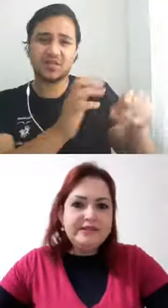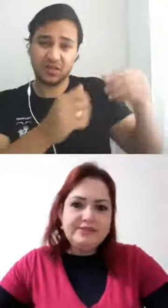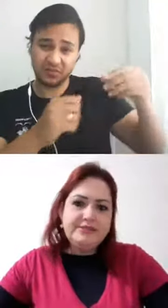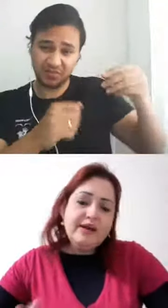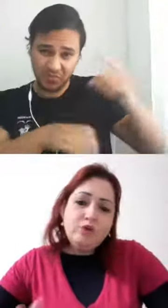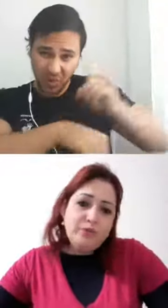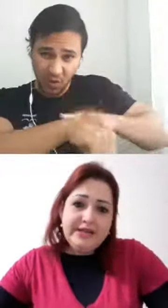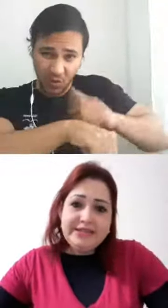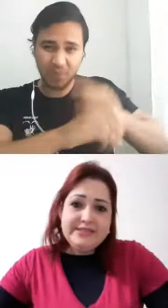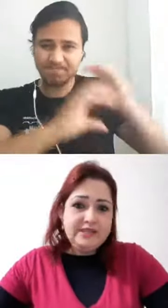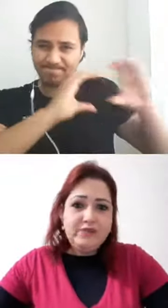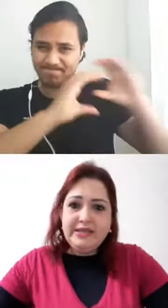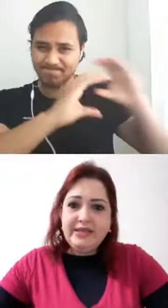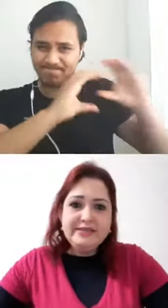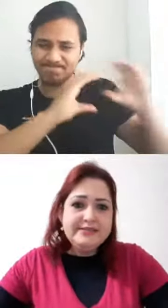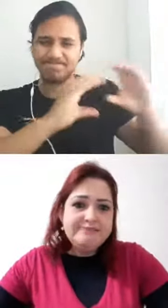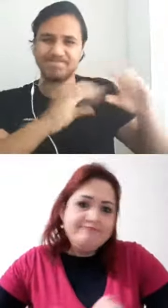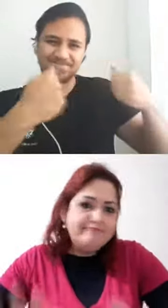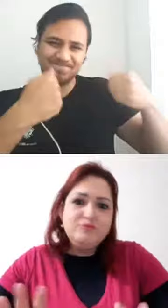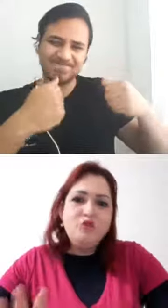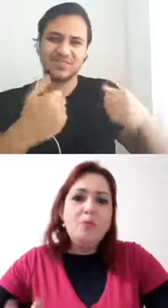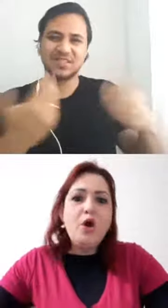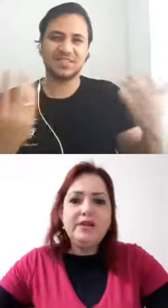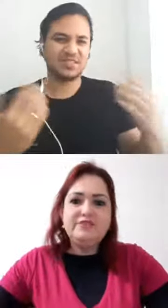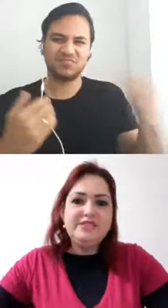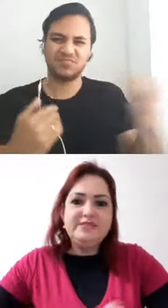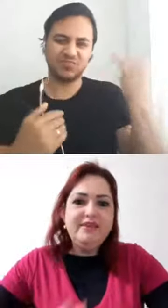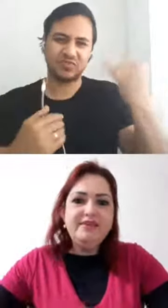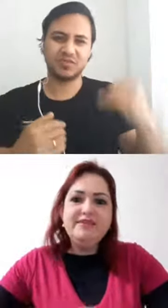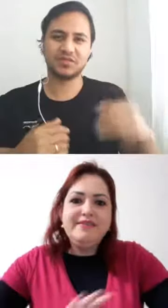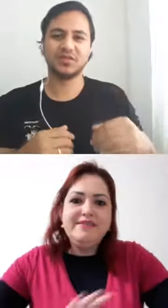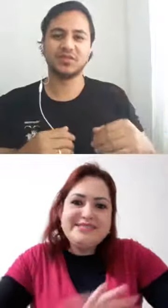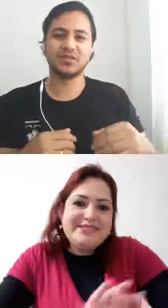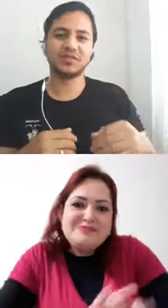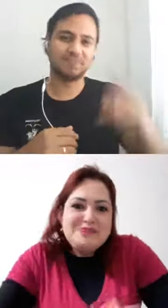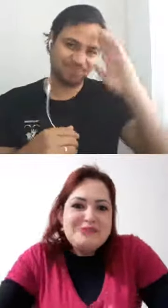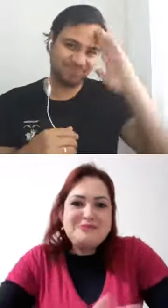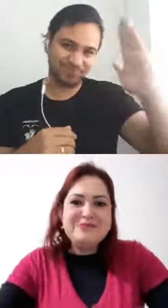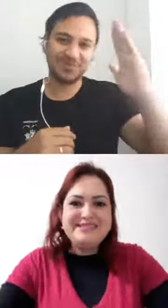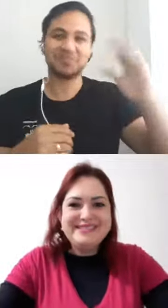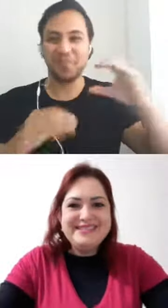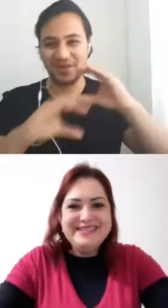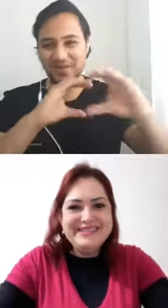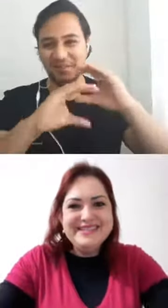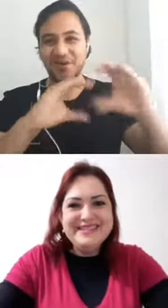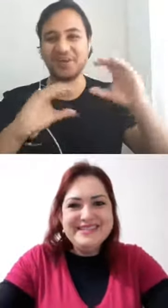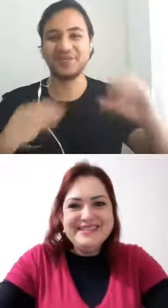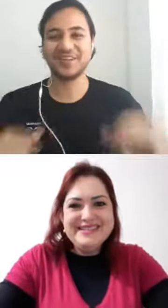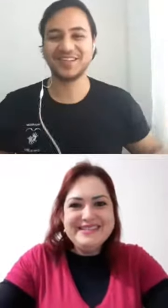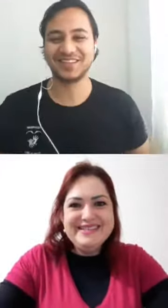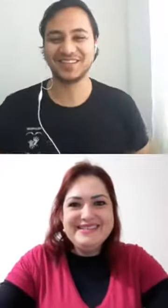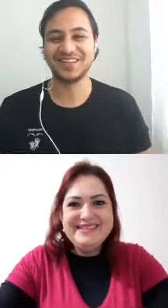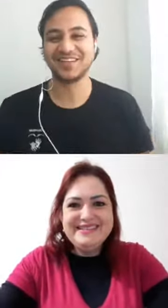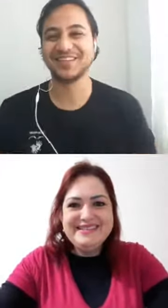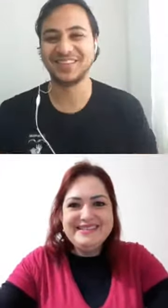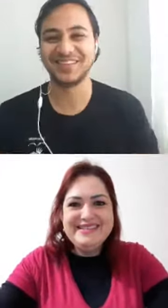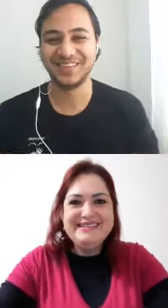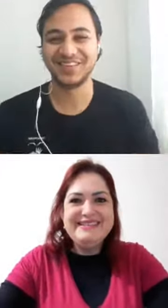hora da comunicação ali, não importa, você tem que fazer alguma coisa. O principal é a comunicação,